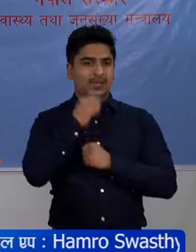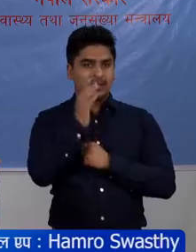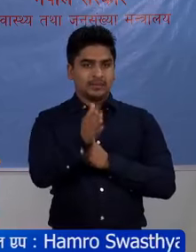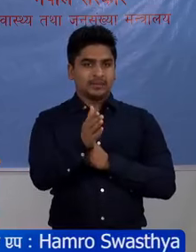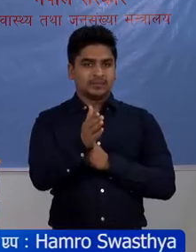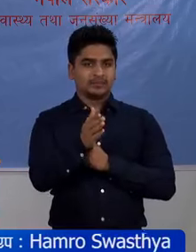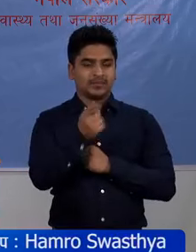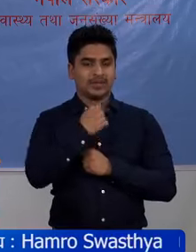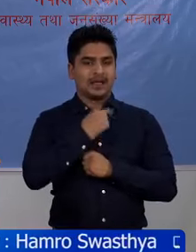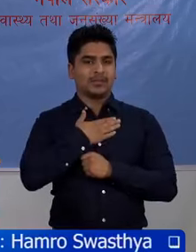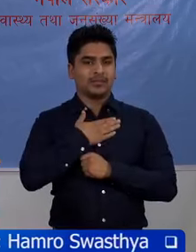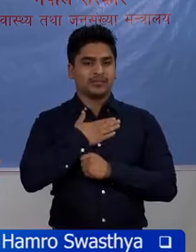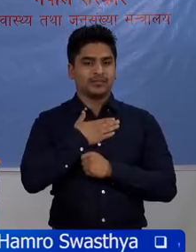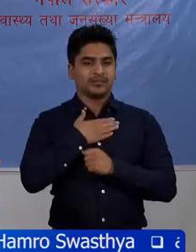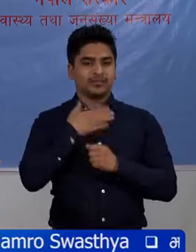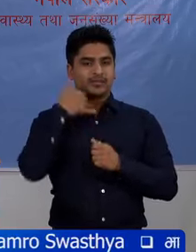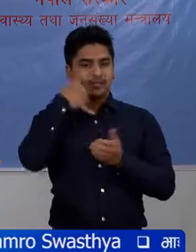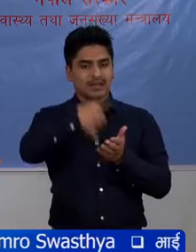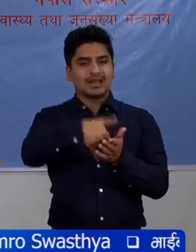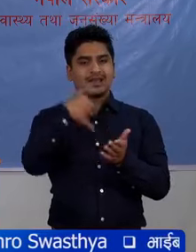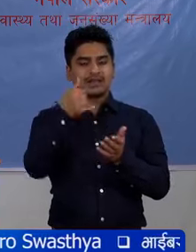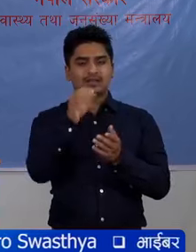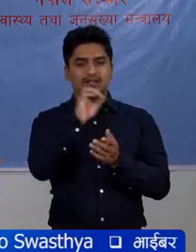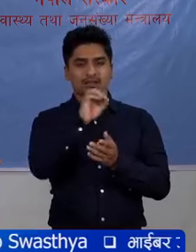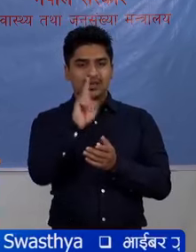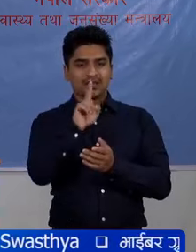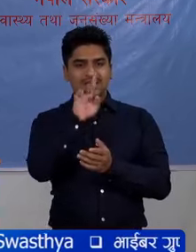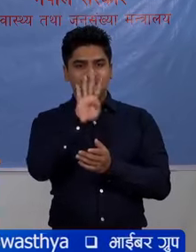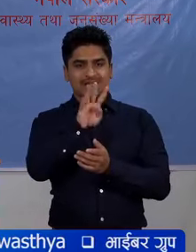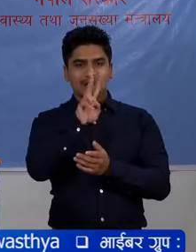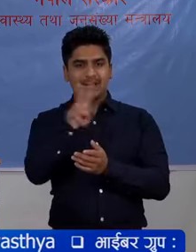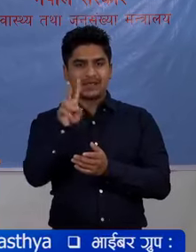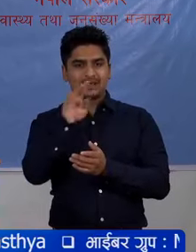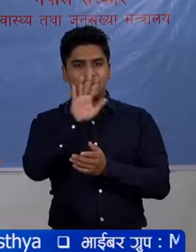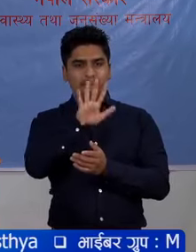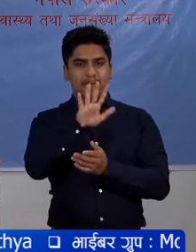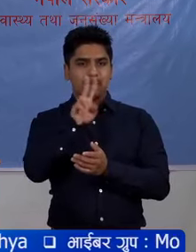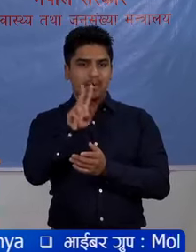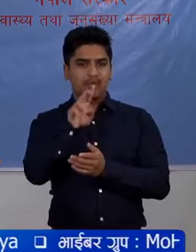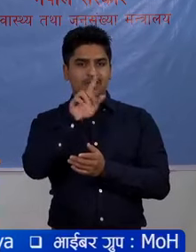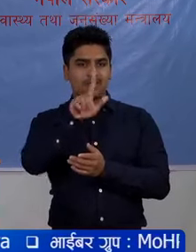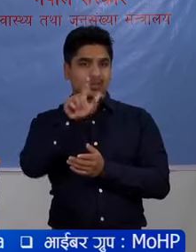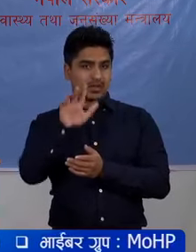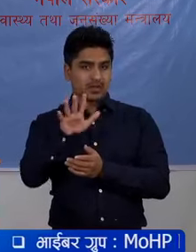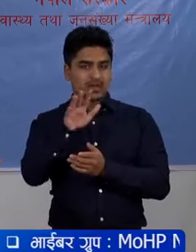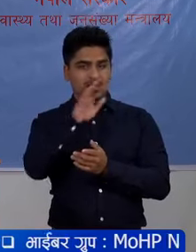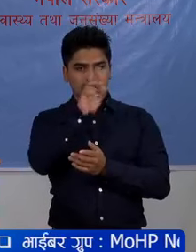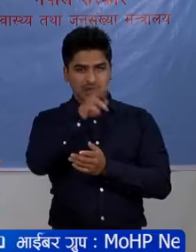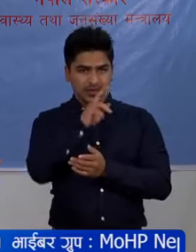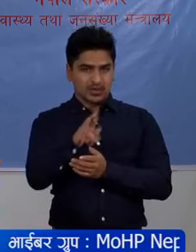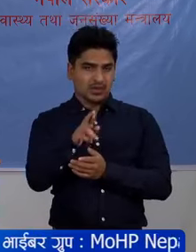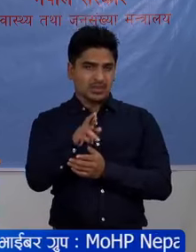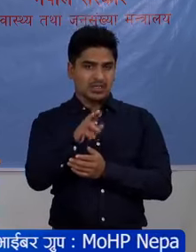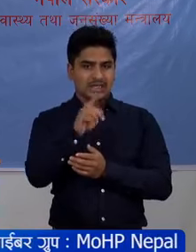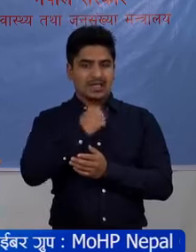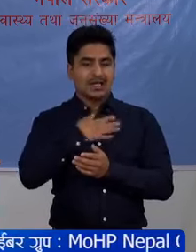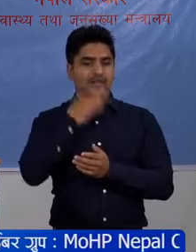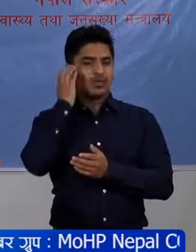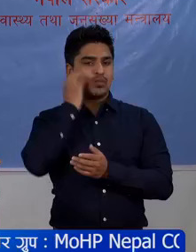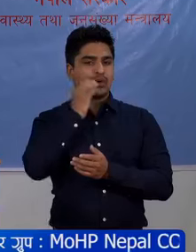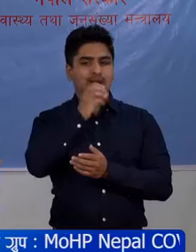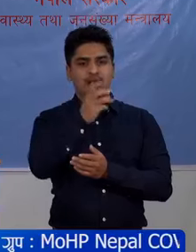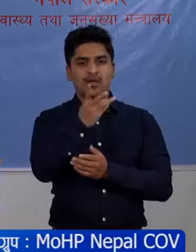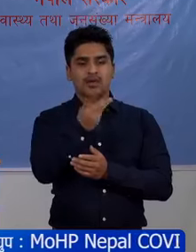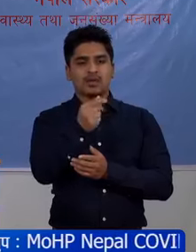हाम्रो लैंडलाइन नमबर 0142245 तथा हाम्रो मोबाइल